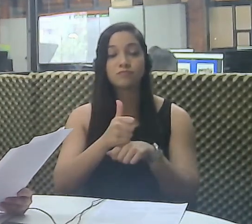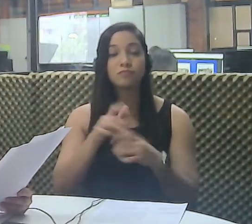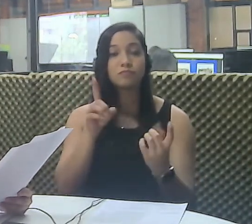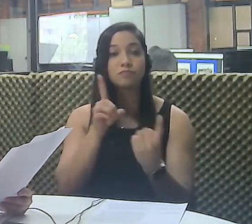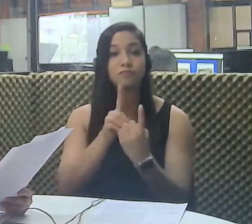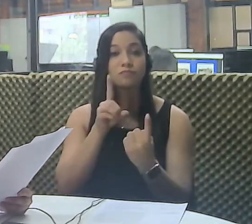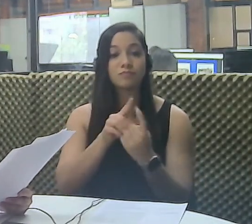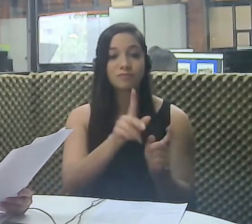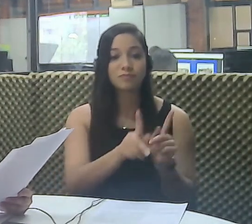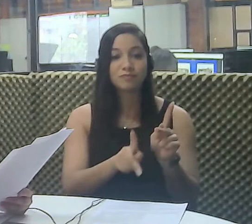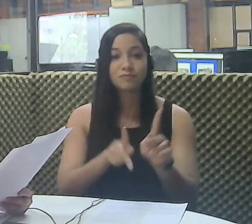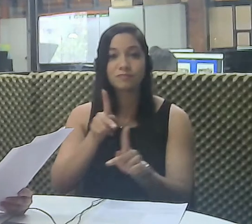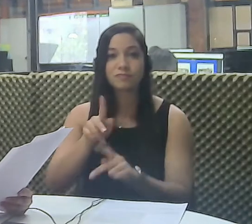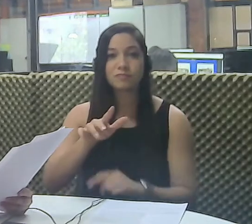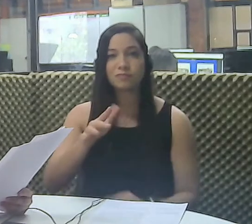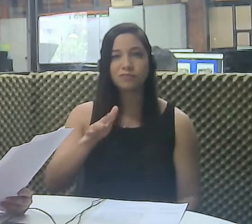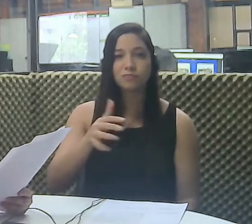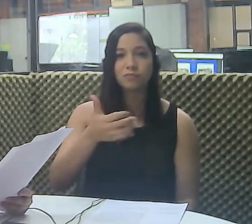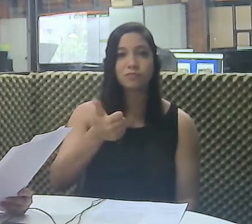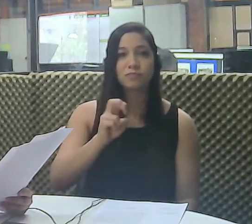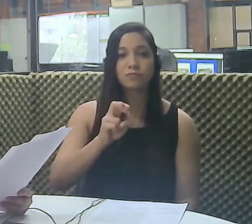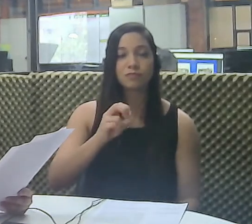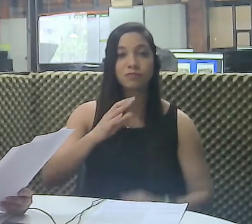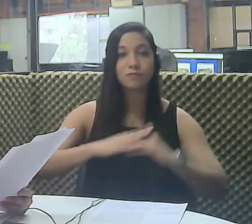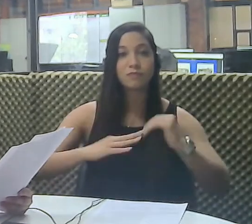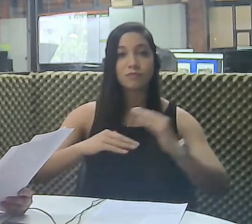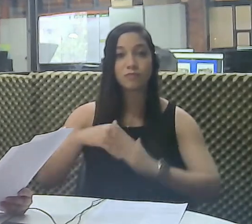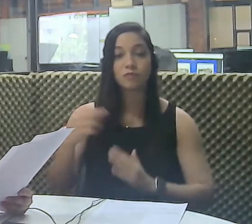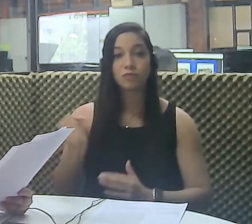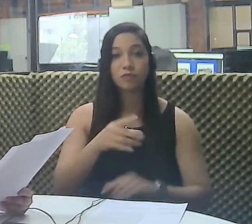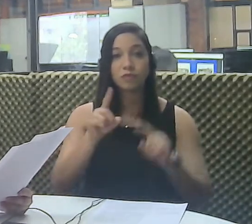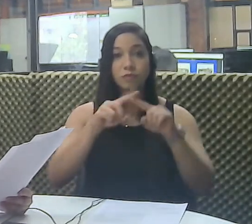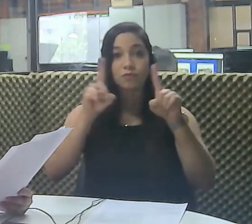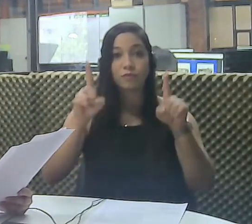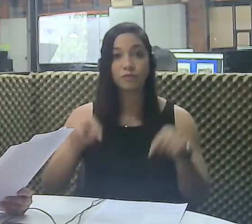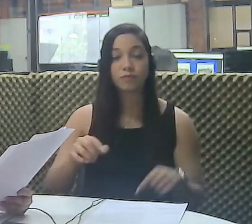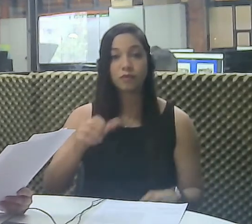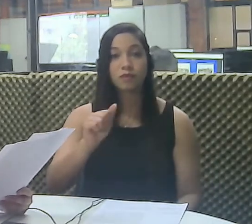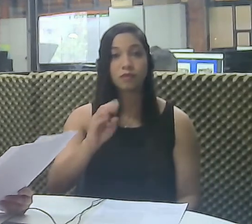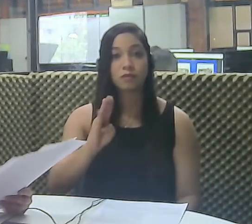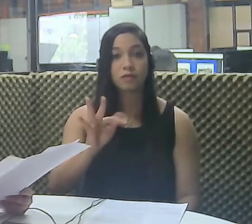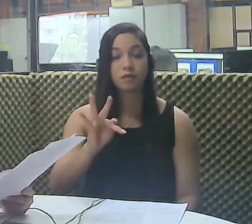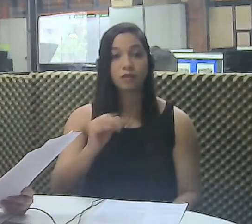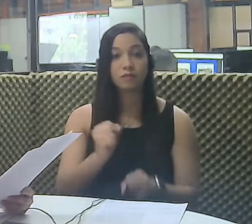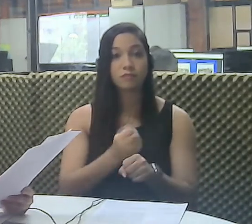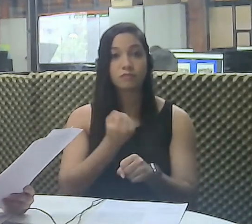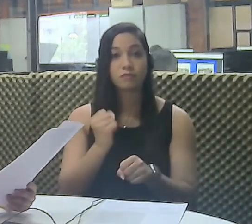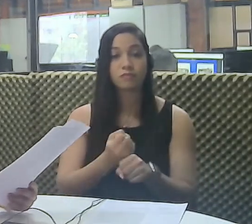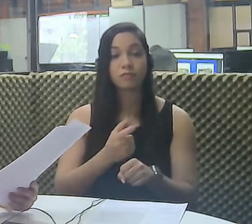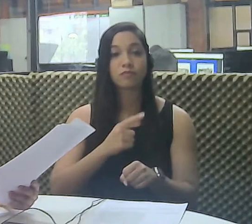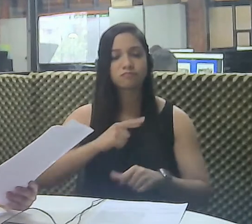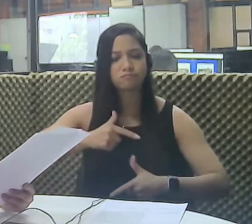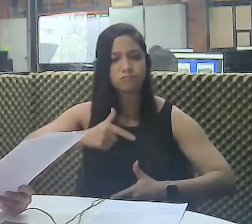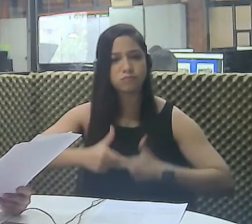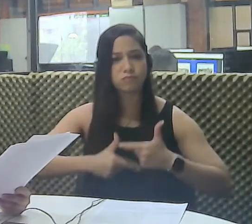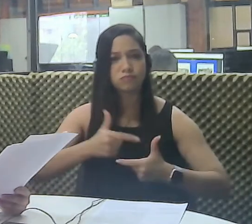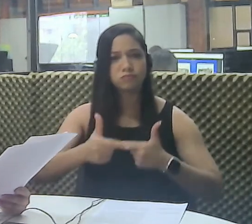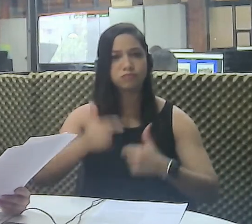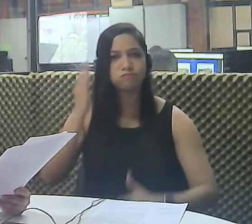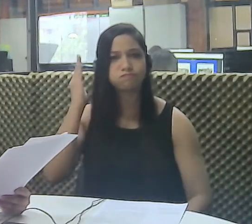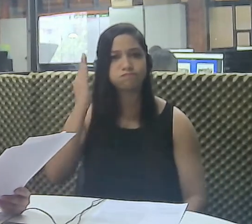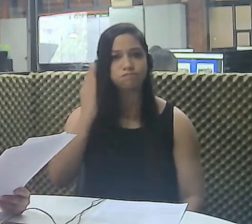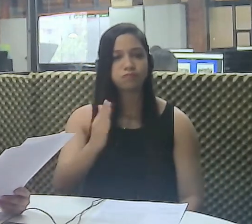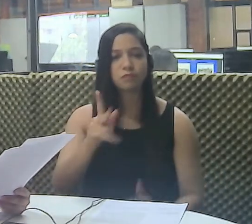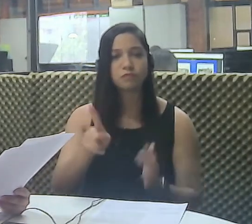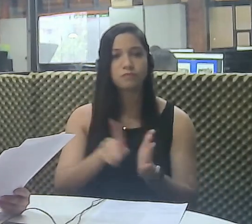à população aproximadamente 15 profissionais da empresa ali citada a BF constec estão trabalhando de forma